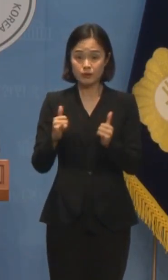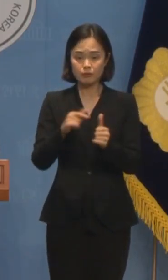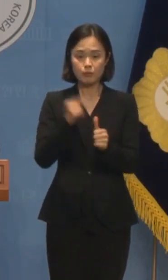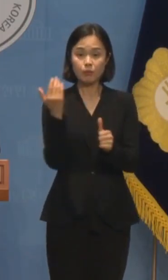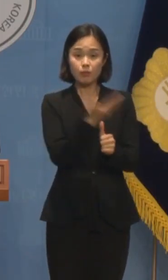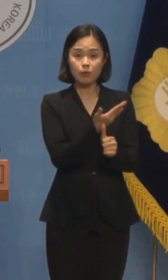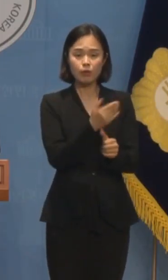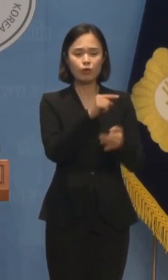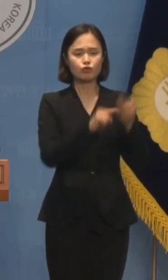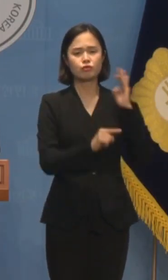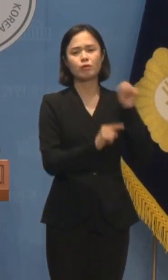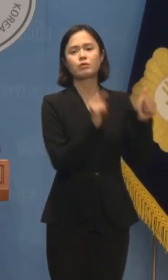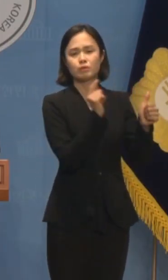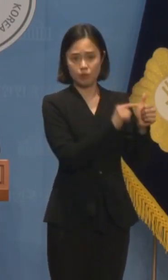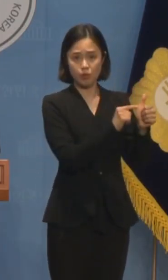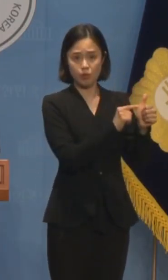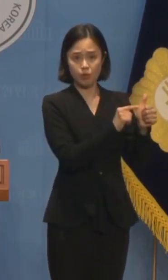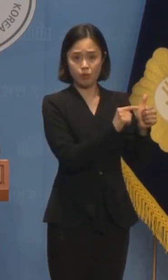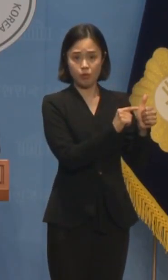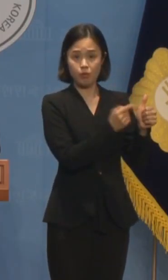대통령입니다. 그런데 왜